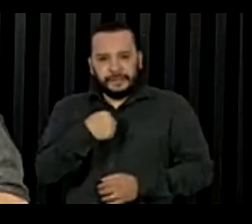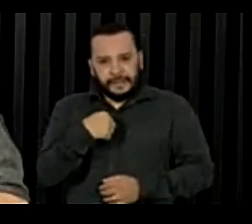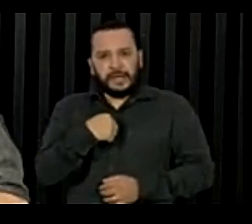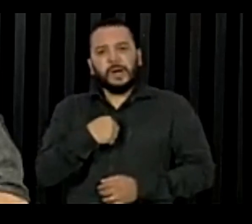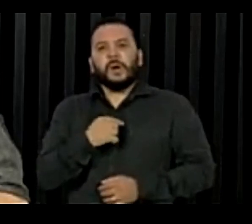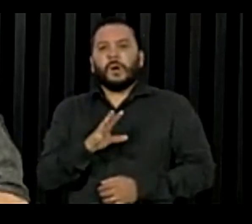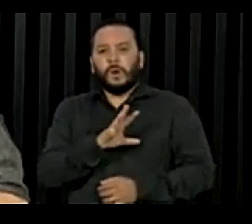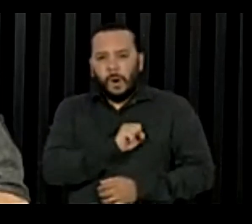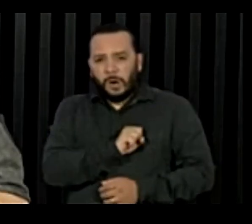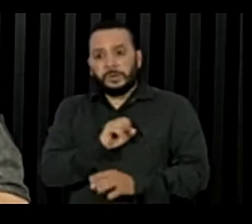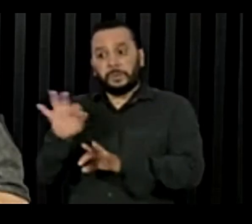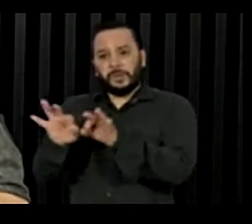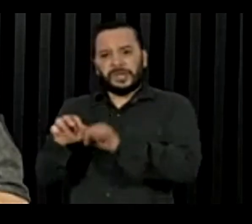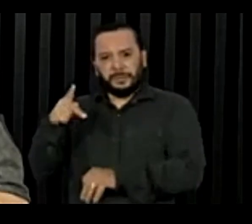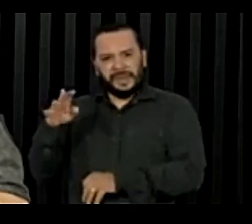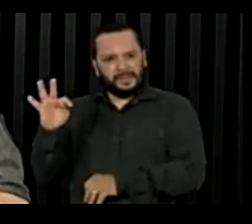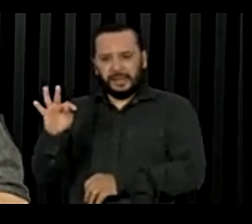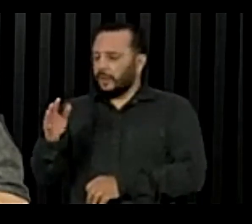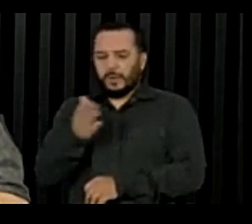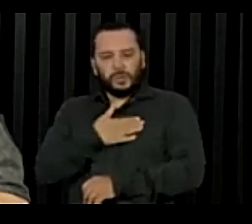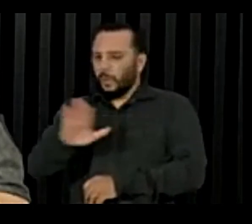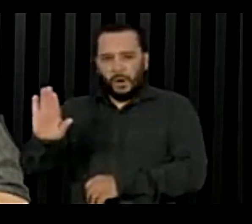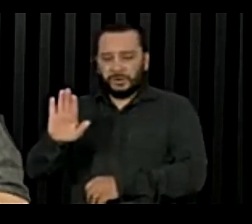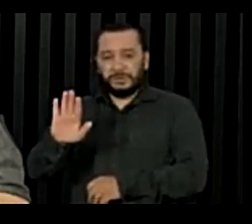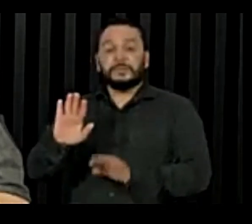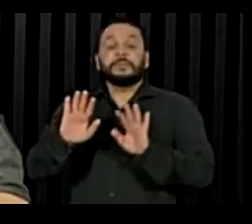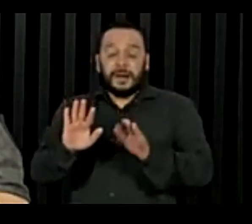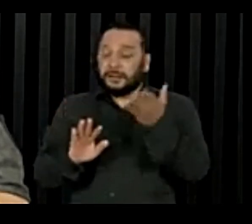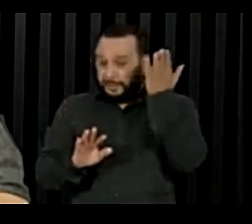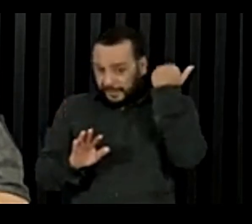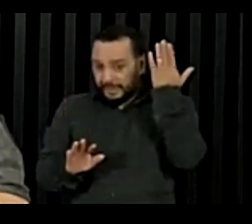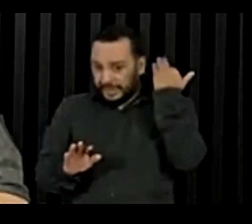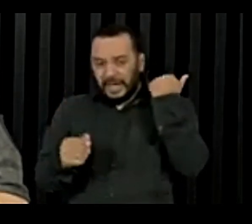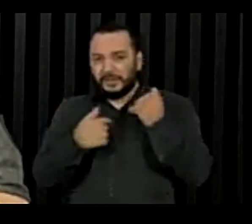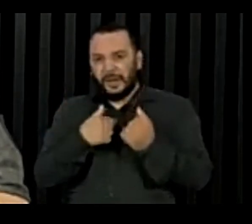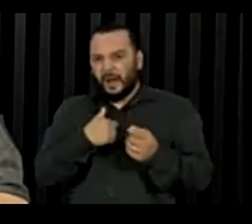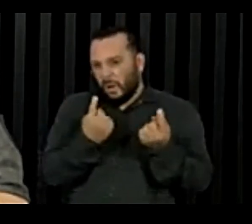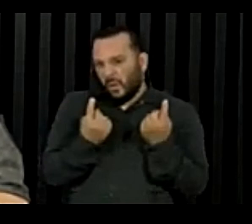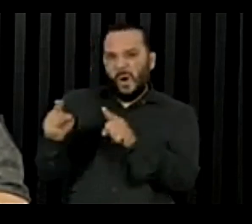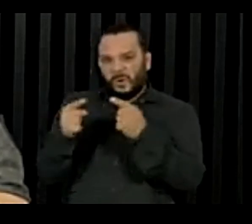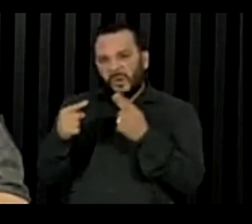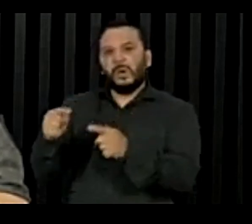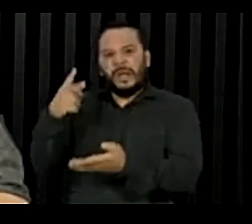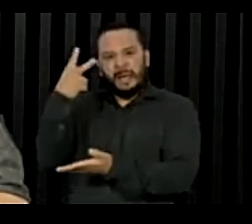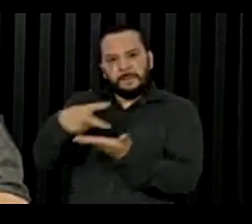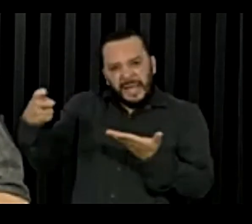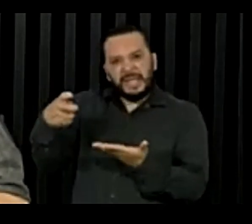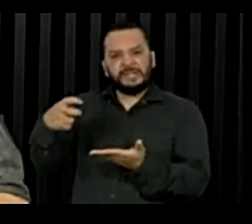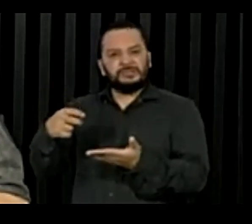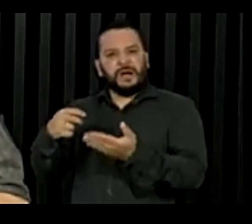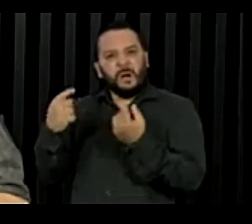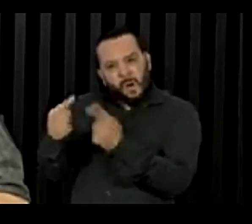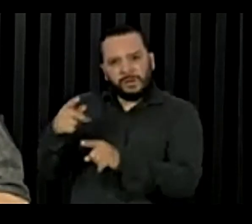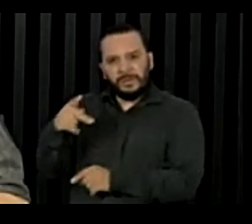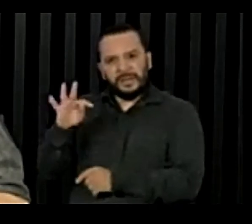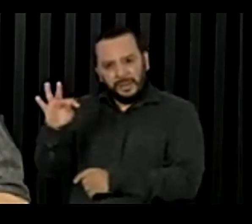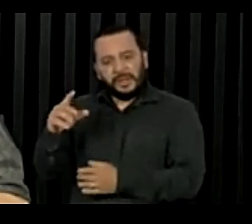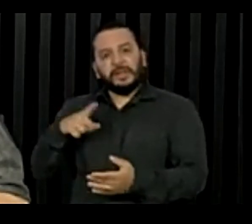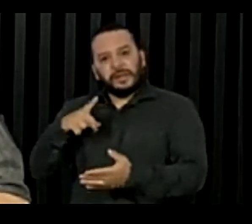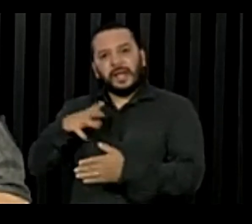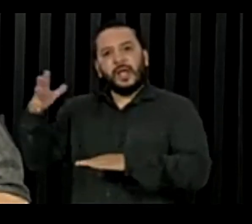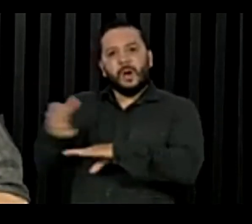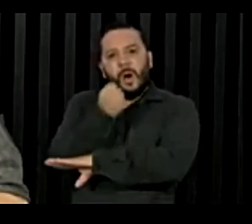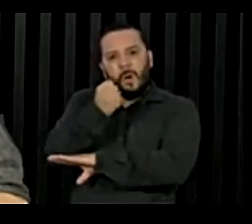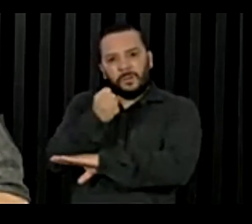de um projeto petista, mas eu não tenho a menor dúvida que naquele momento, no momento do impeachment, no momento do que nós podemos chamar de golpe,